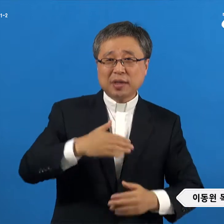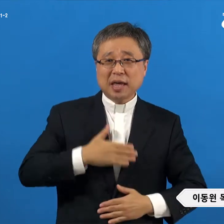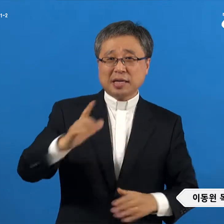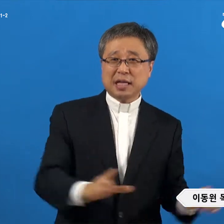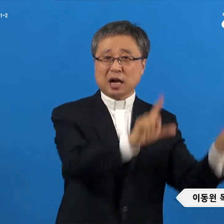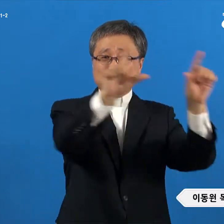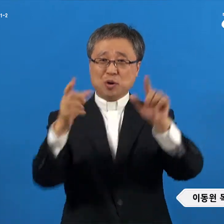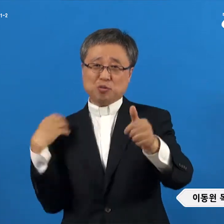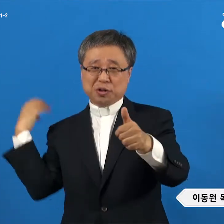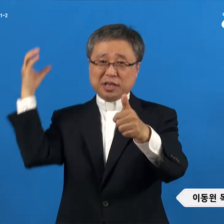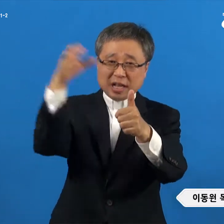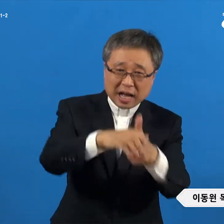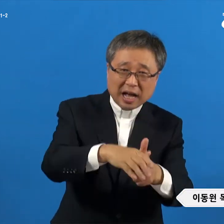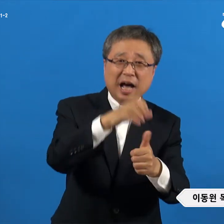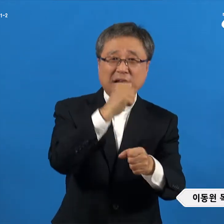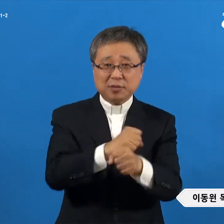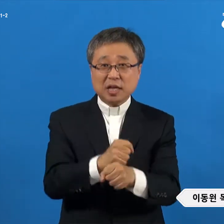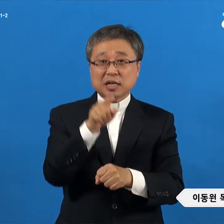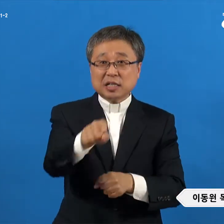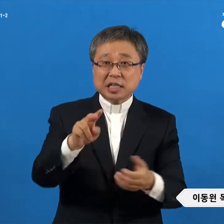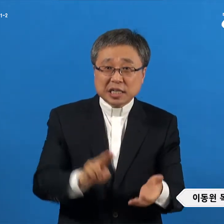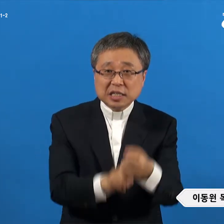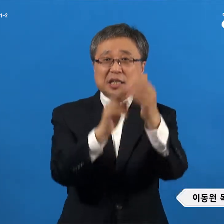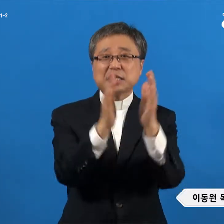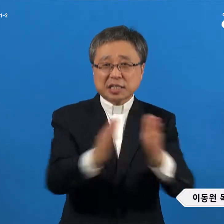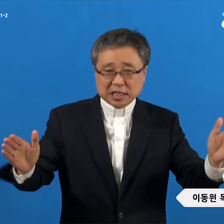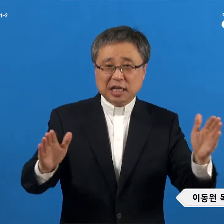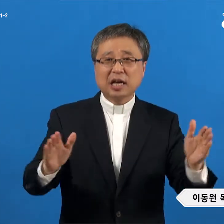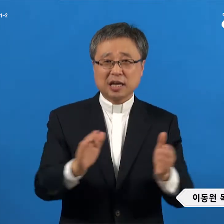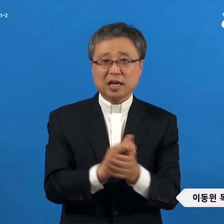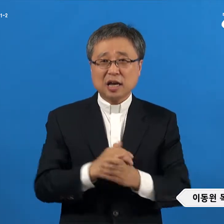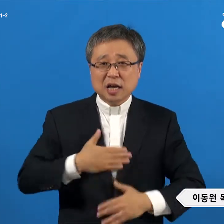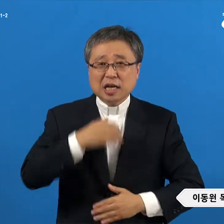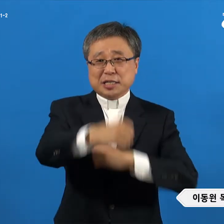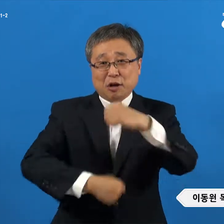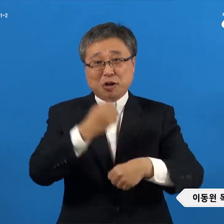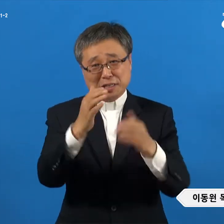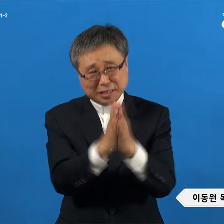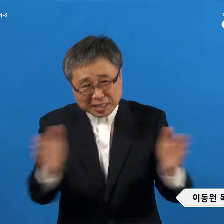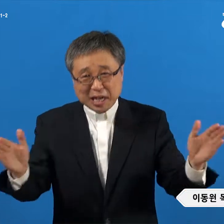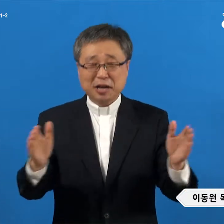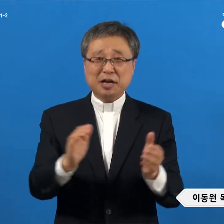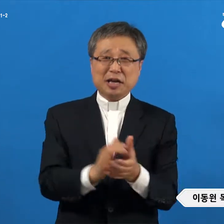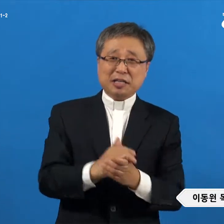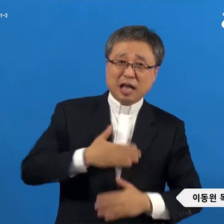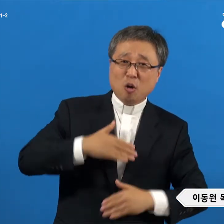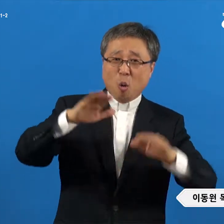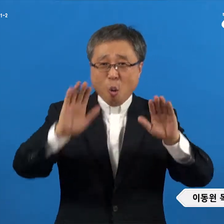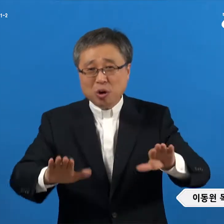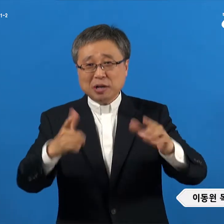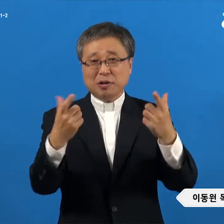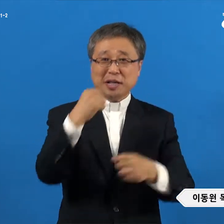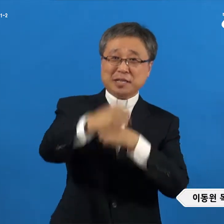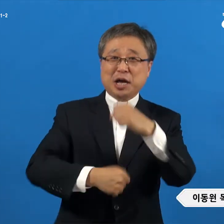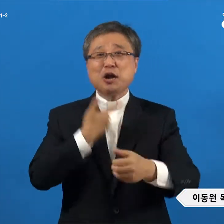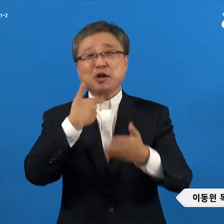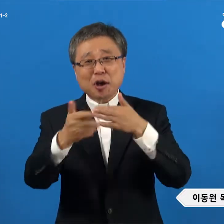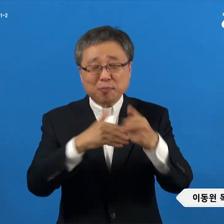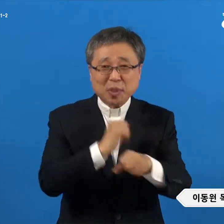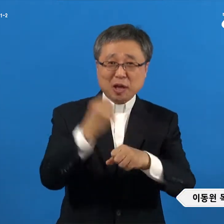위탁하겠습니다. 이것이 바로 기적의 시작인 것입니다. 자유의 시작인 것입니다. 나는 오늘 이 자유를 경험하는, 그리고 이